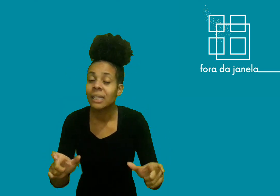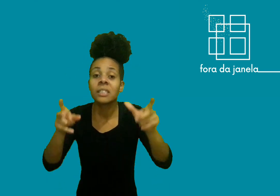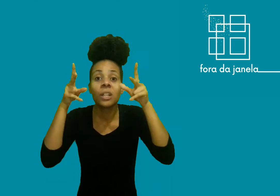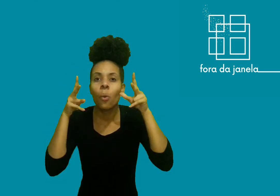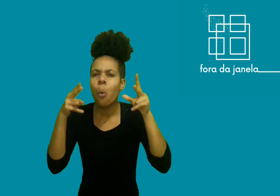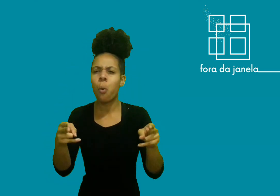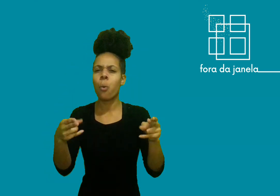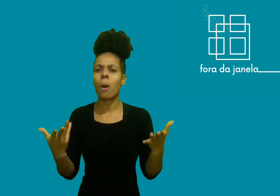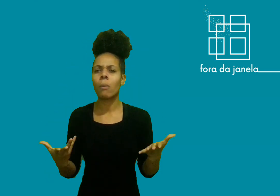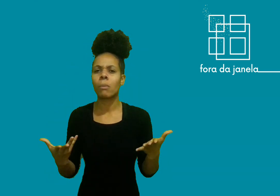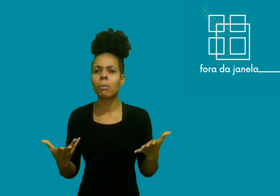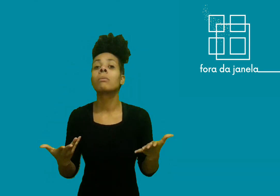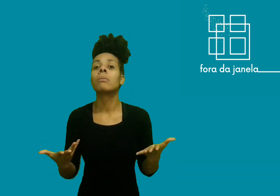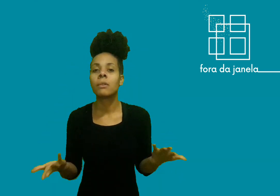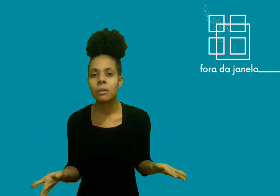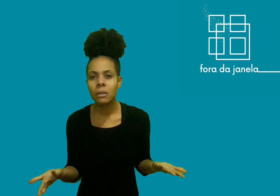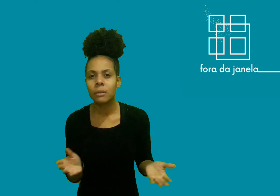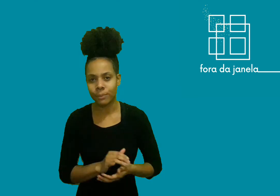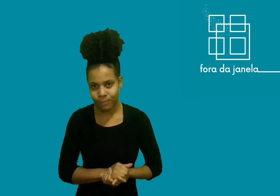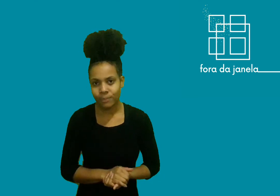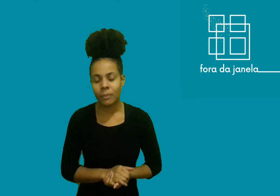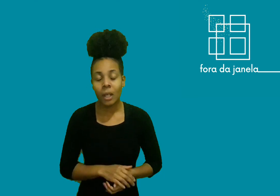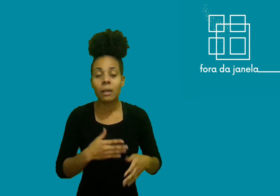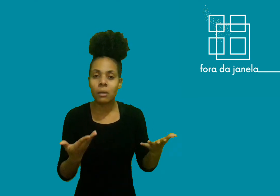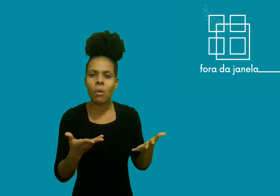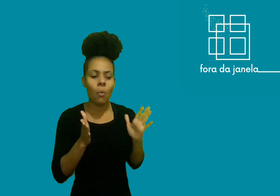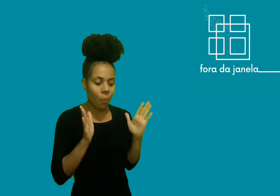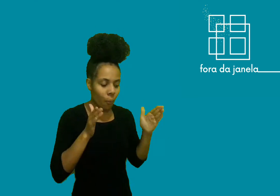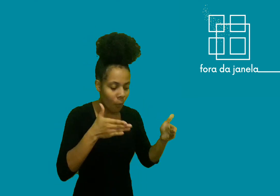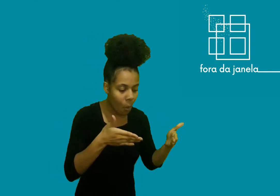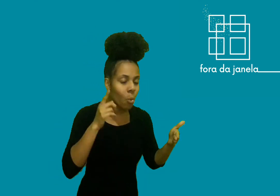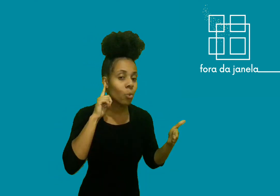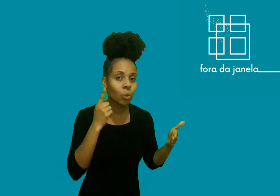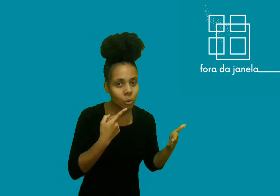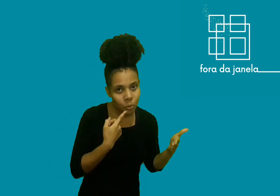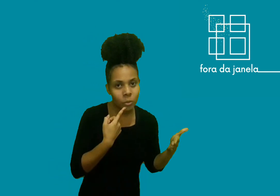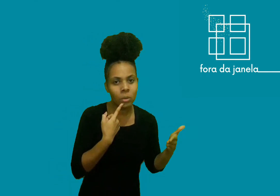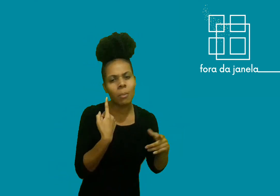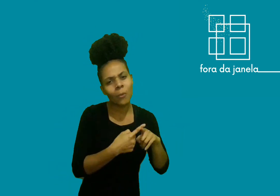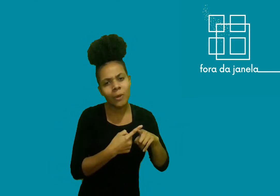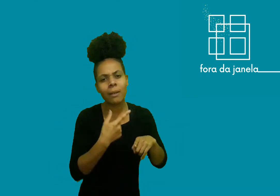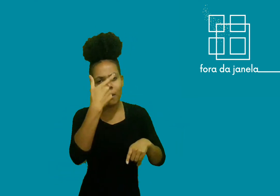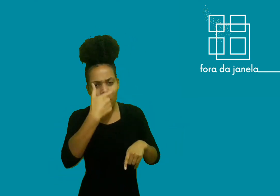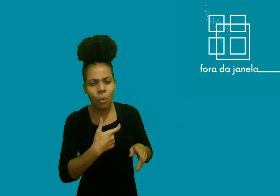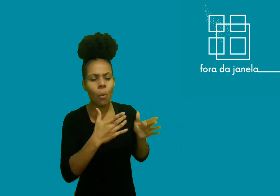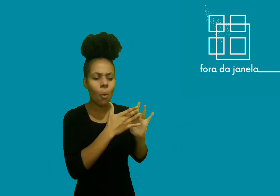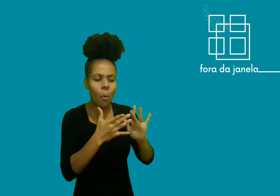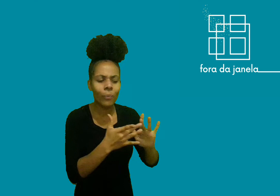Quem é que é exatamente igual? Então, falando também sobre as pessoas surdas, né? Que é com quem eu convivo mais,